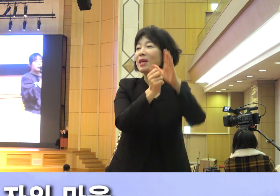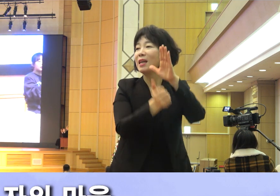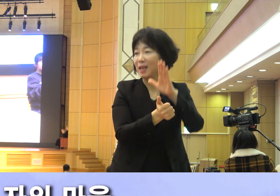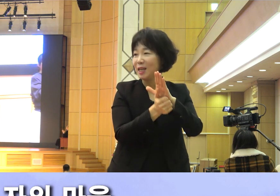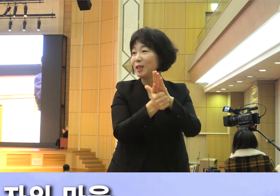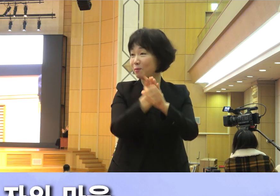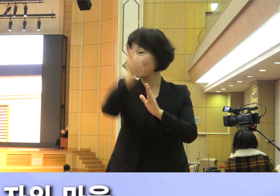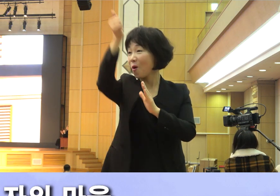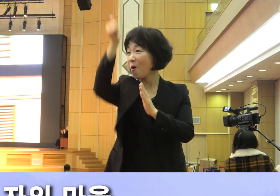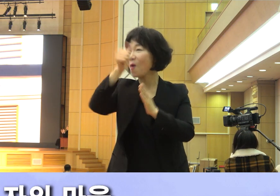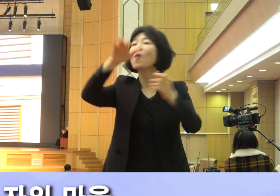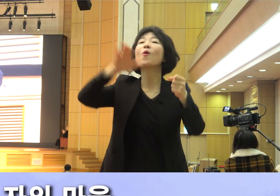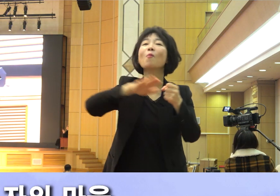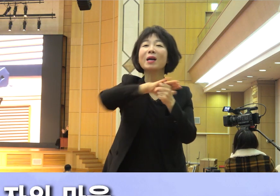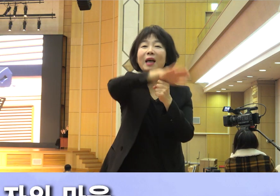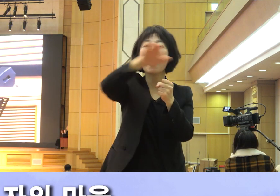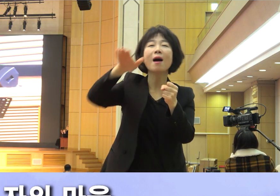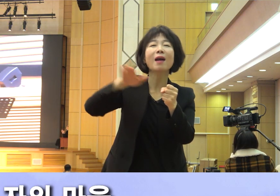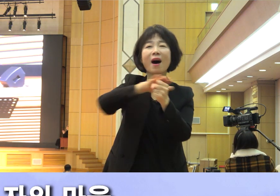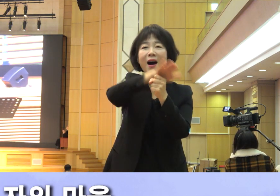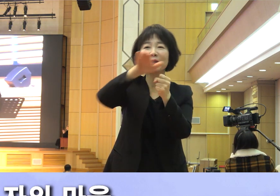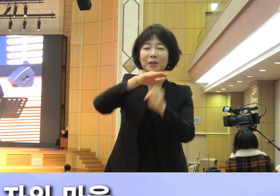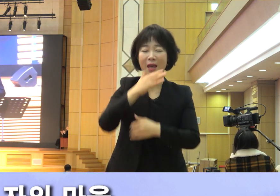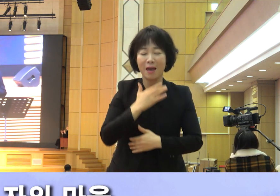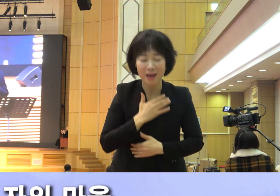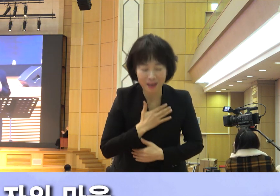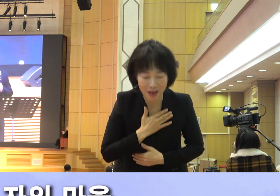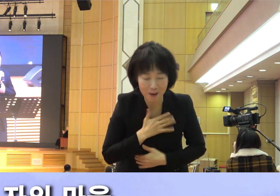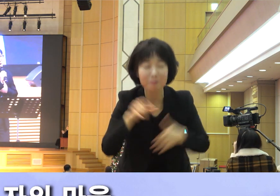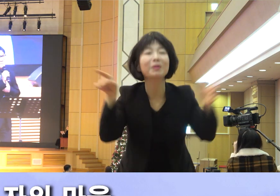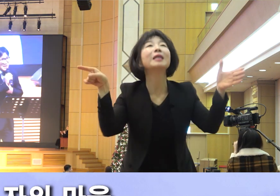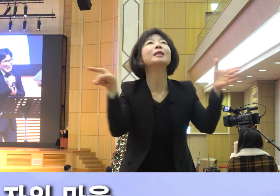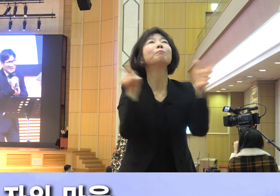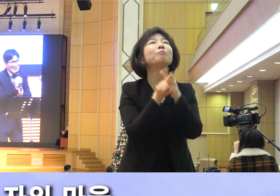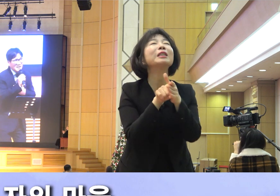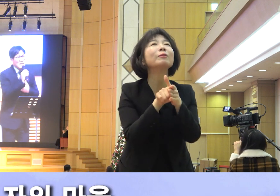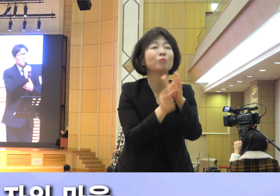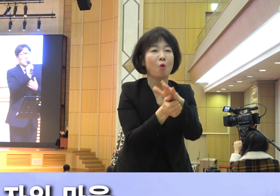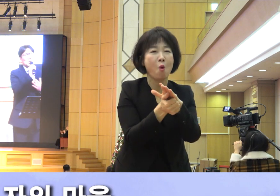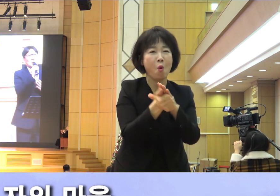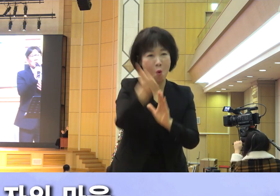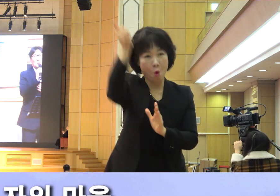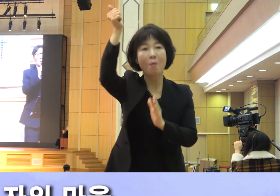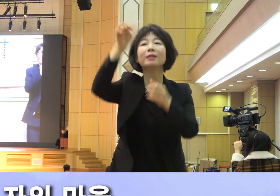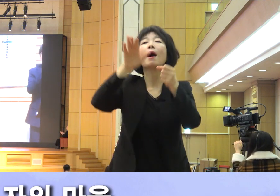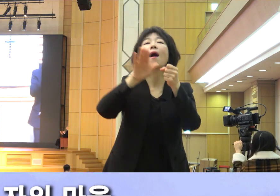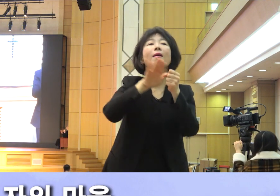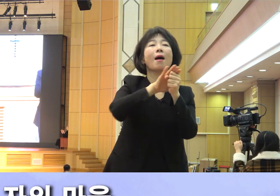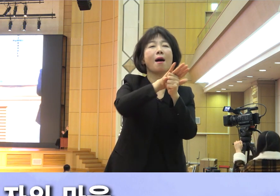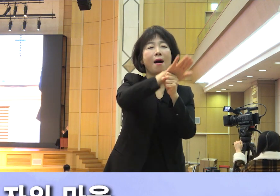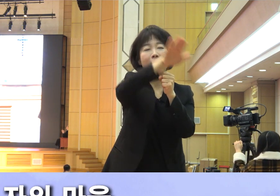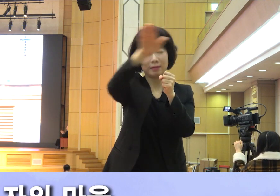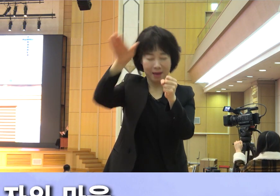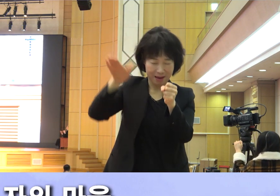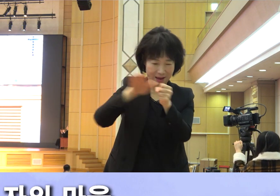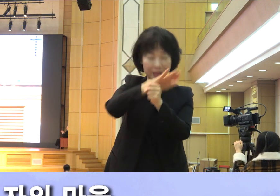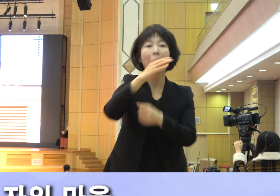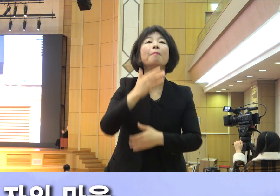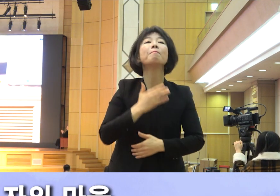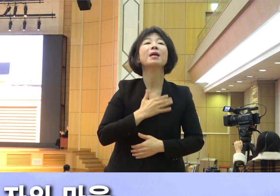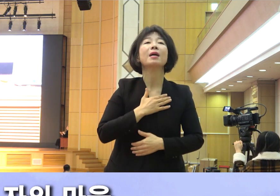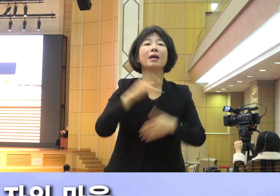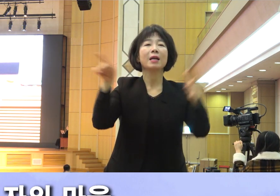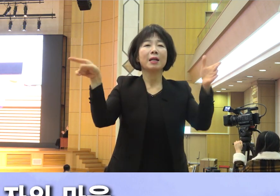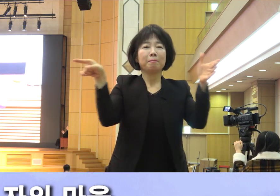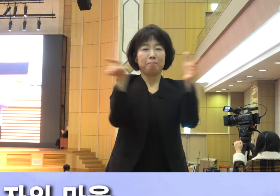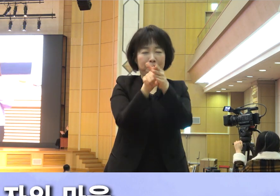내게 믿음 소망 사랑 내게 믿음 소망 사랑